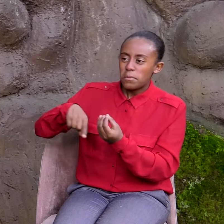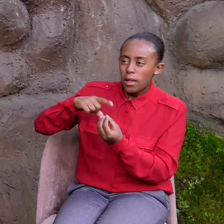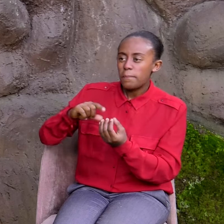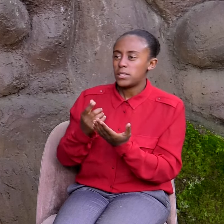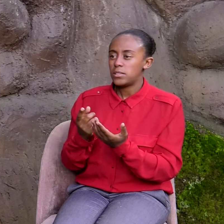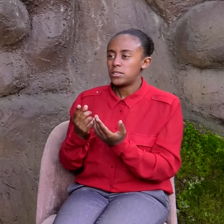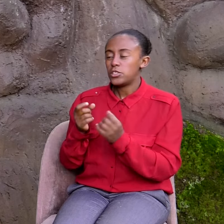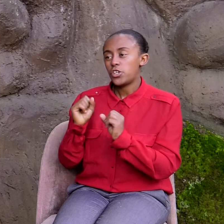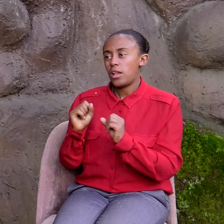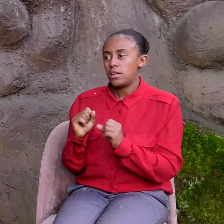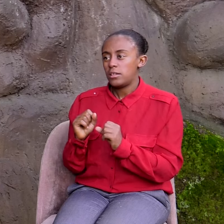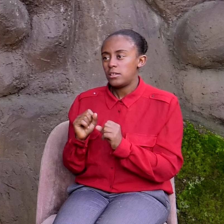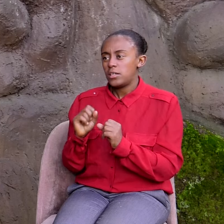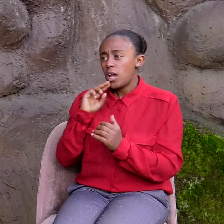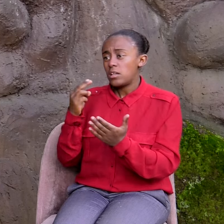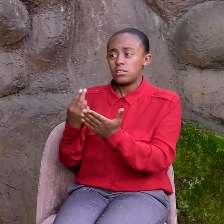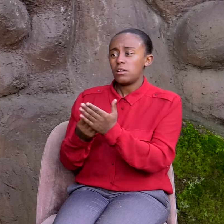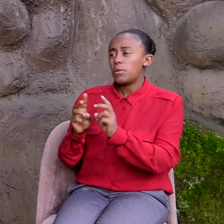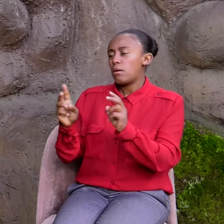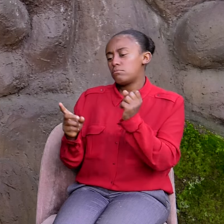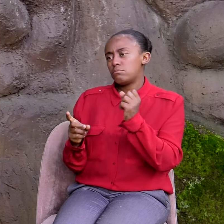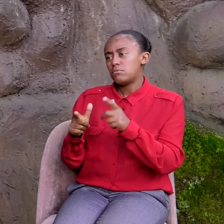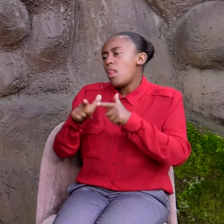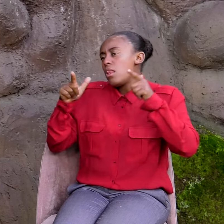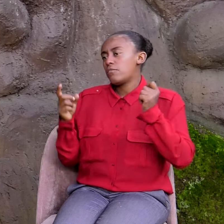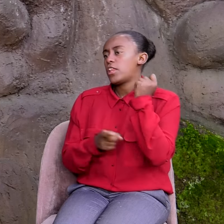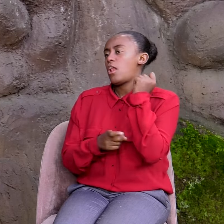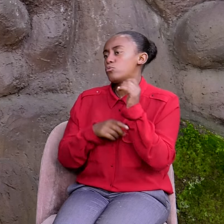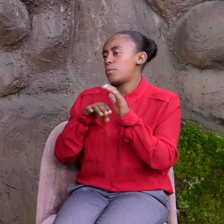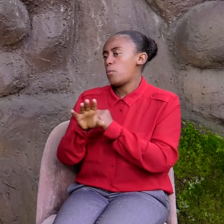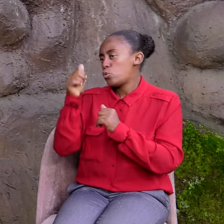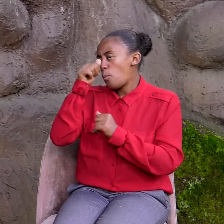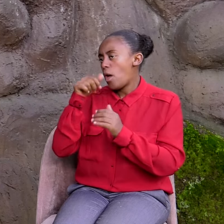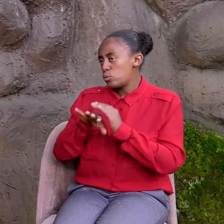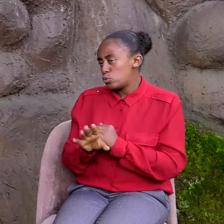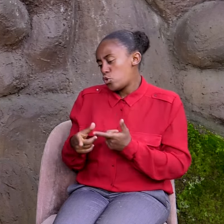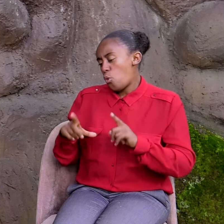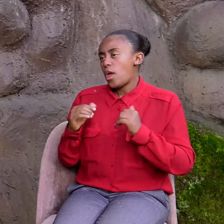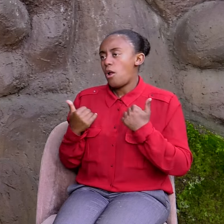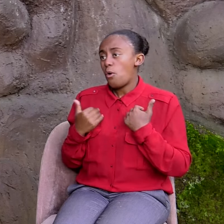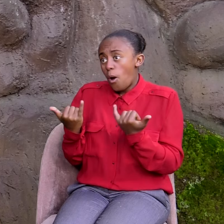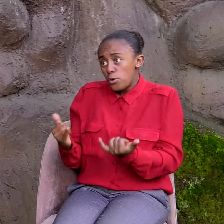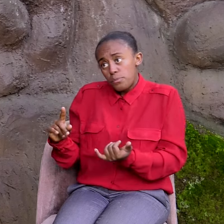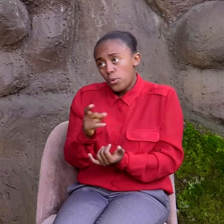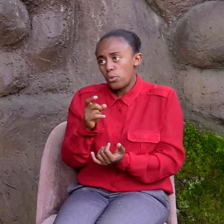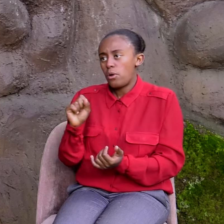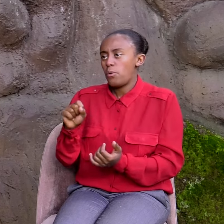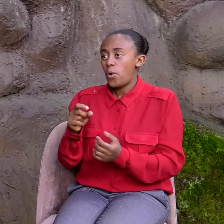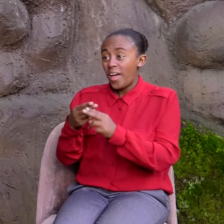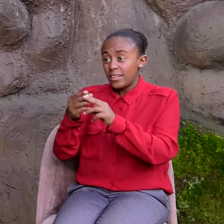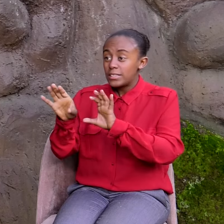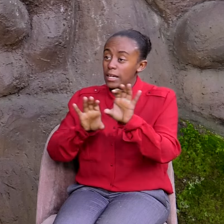እና ጋዜጠኛው በጣም ትልቅ ፈተና ውስጥ ነው የሚገባው። ኢትዮጵያ ውስጥ እየሆነ ያለውም እሱ ነው አሁንም ቢሆን። እና